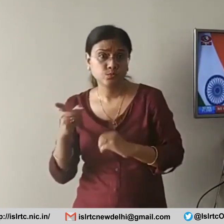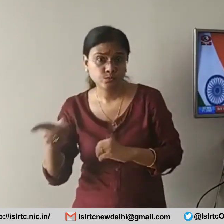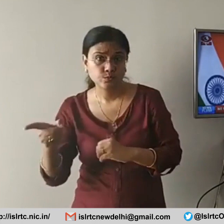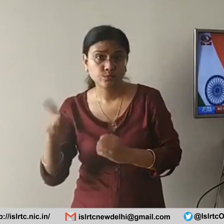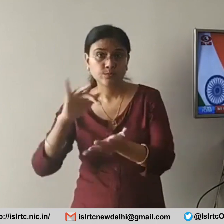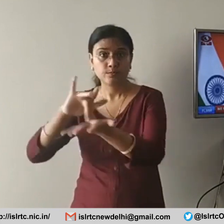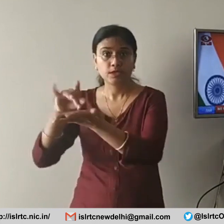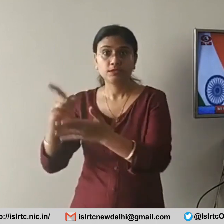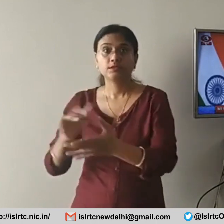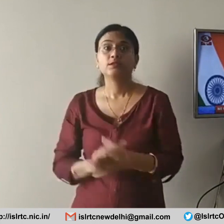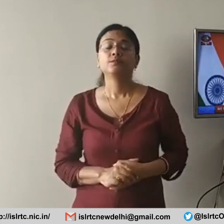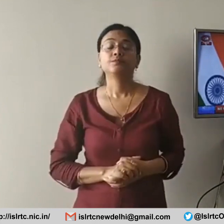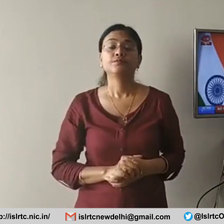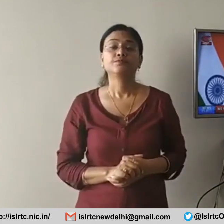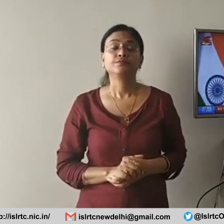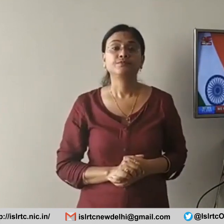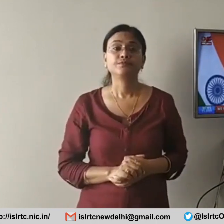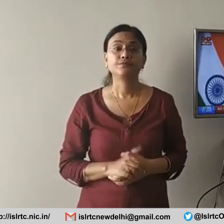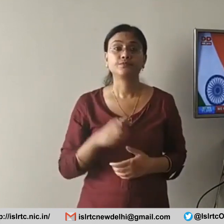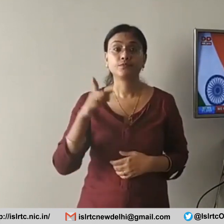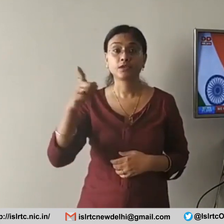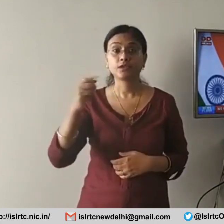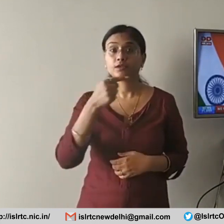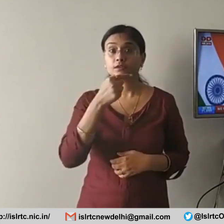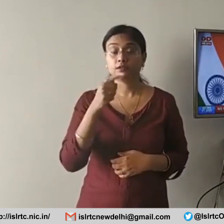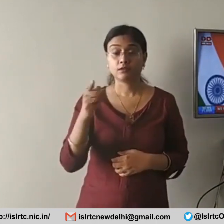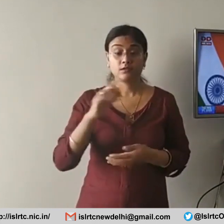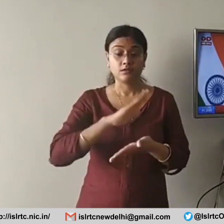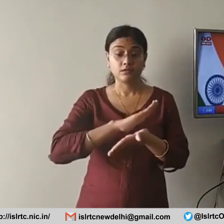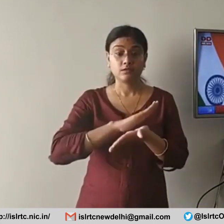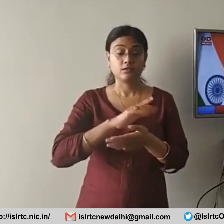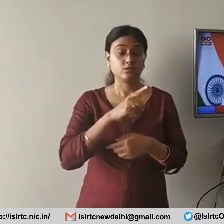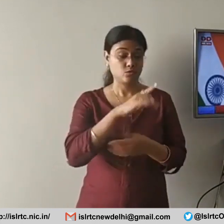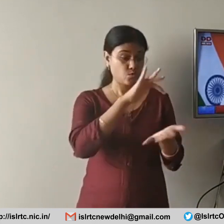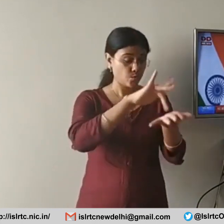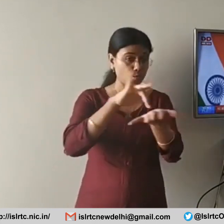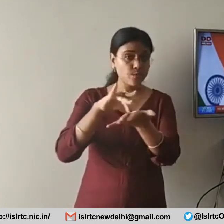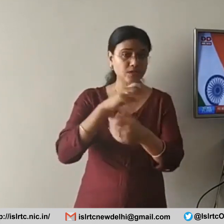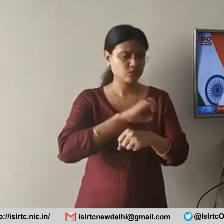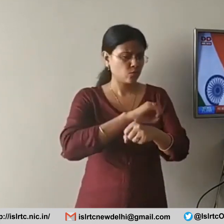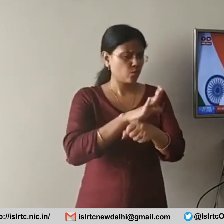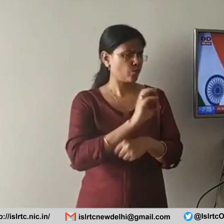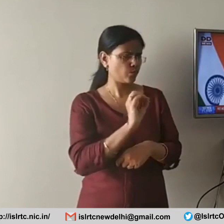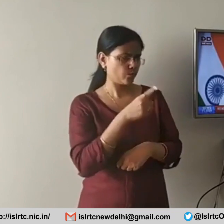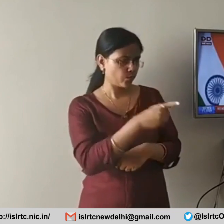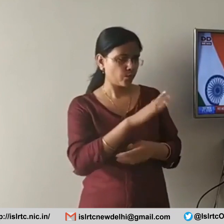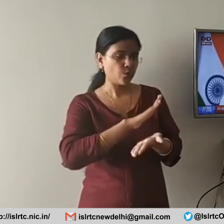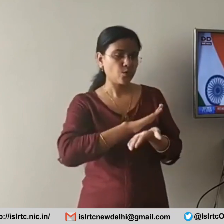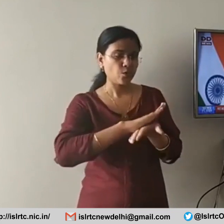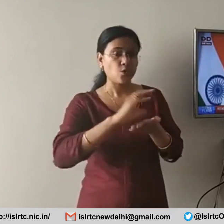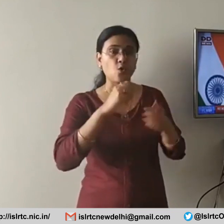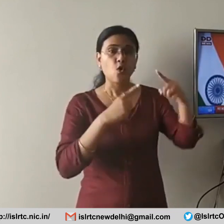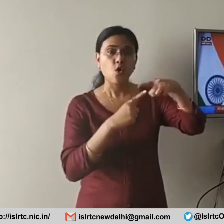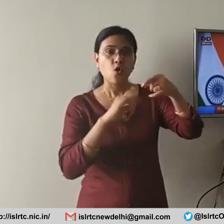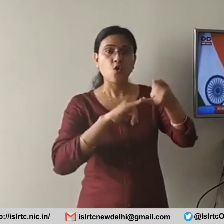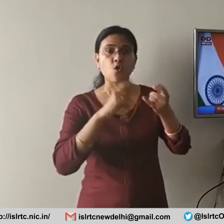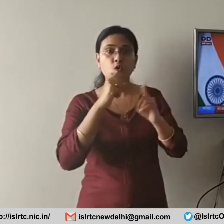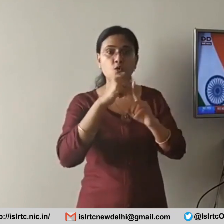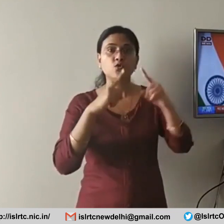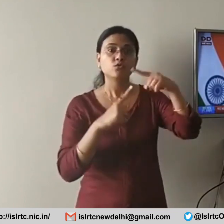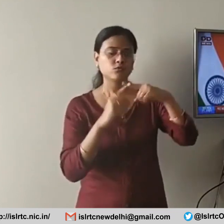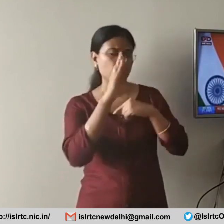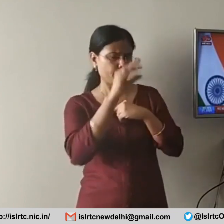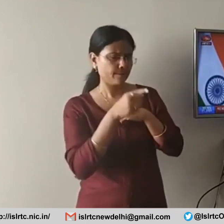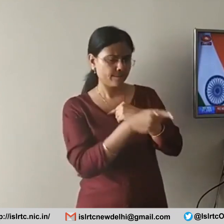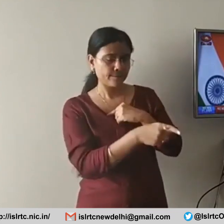और जिनके हॉटस्पॉट में बदलने की आशंका भी कम होगी वहां